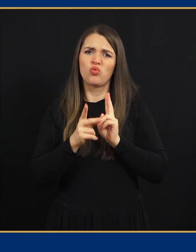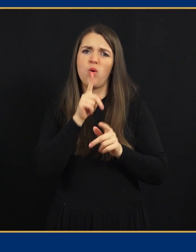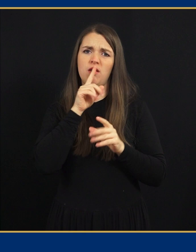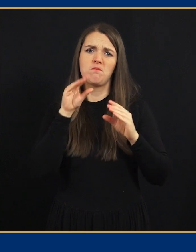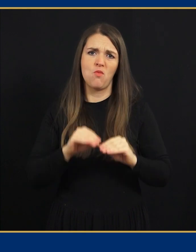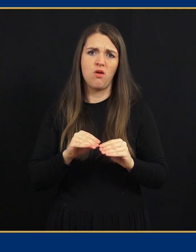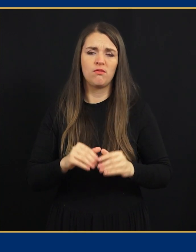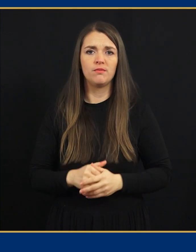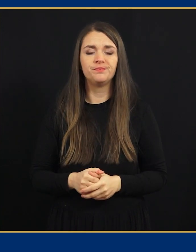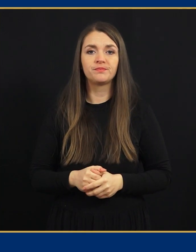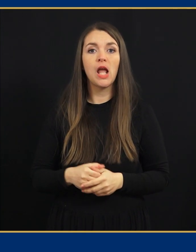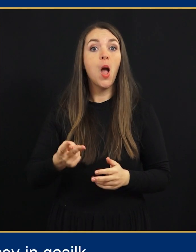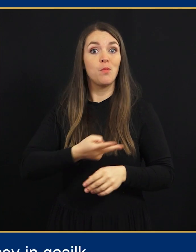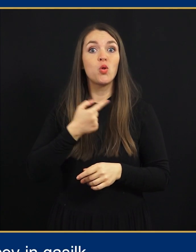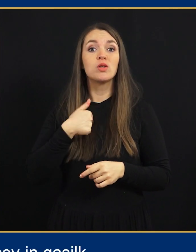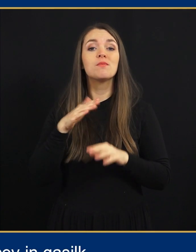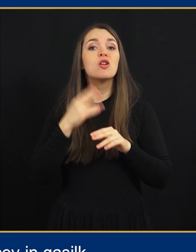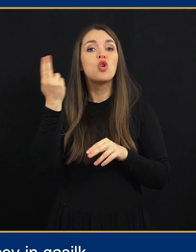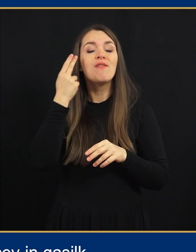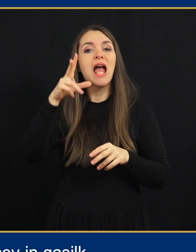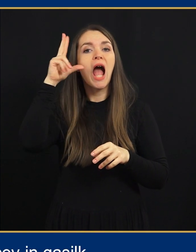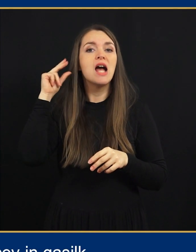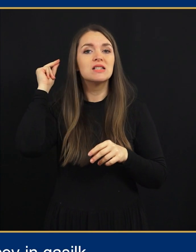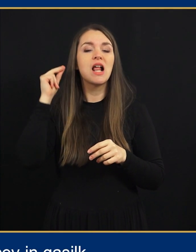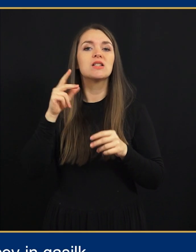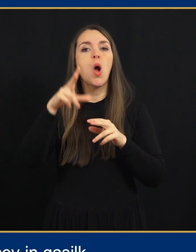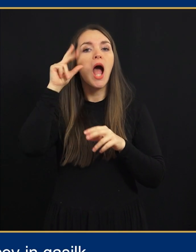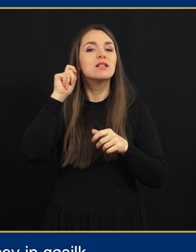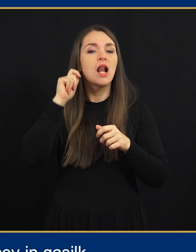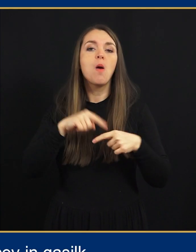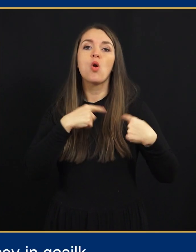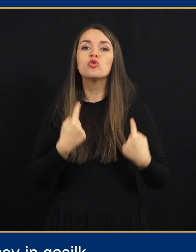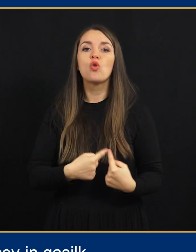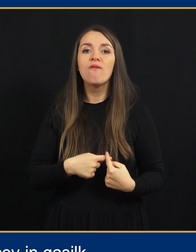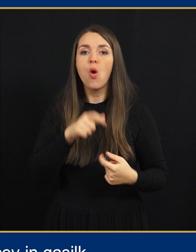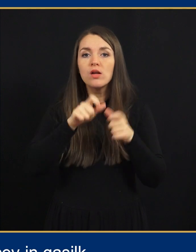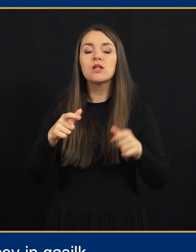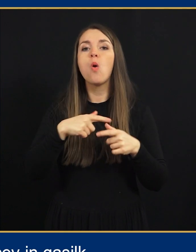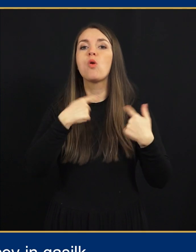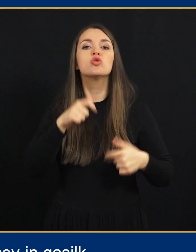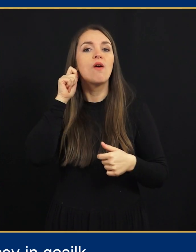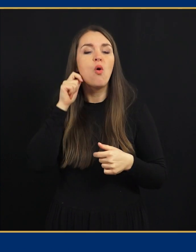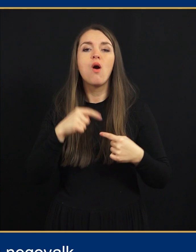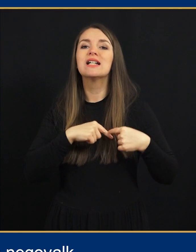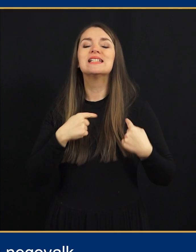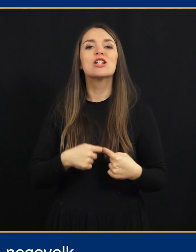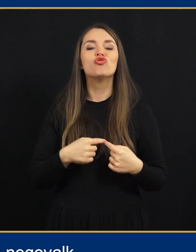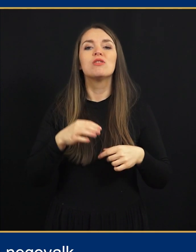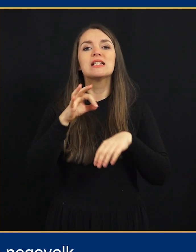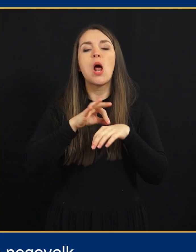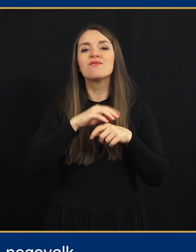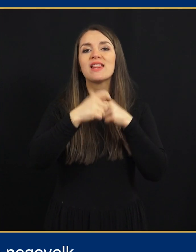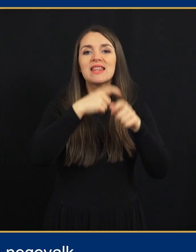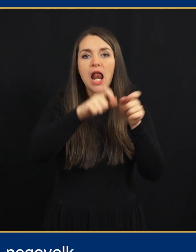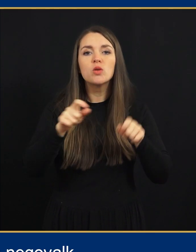sodimo." Ponosna sem na Slovenijo gasilcev in gasilk, prostovoljcev in prostovoljk, srčnih